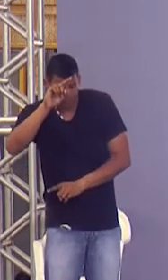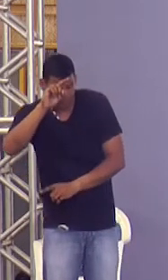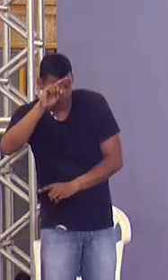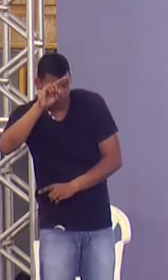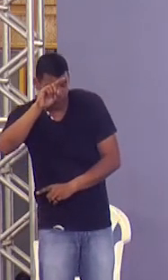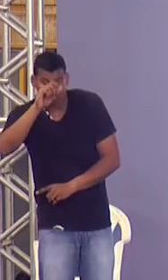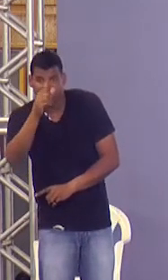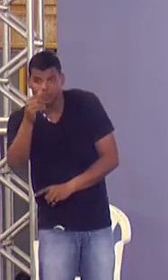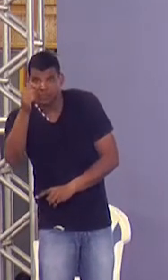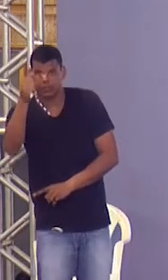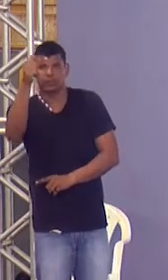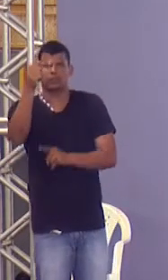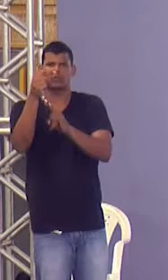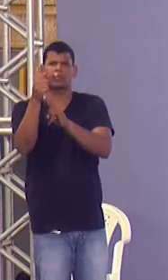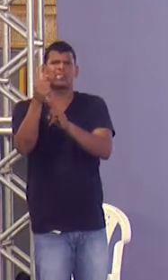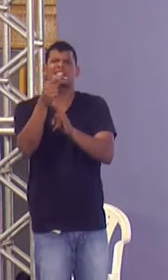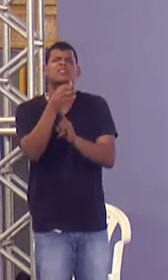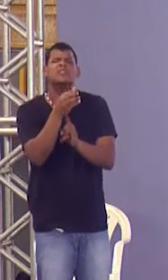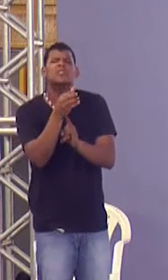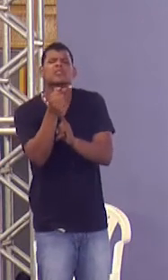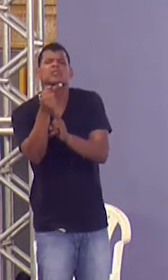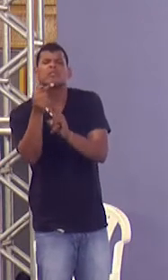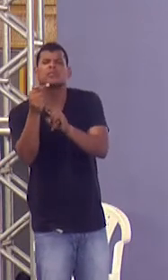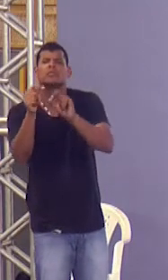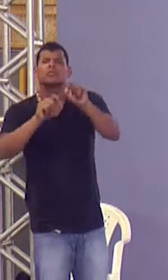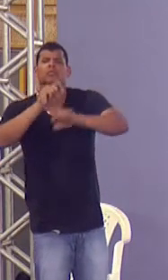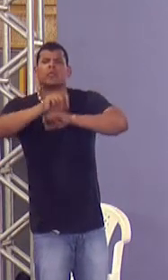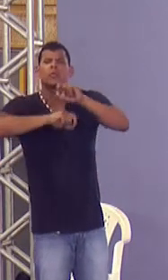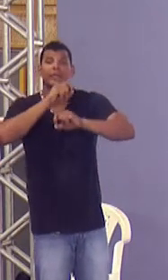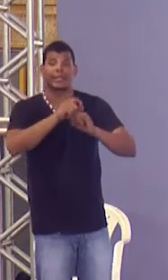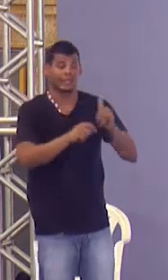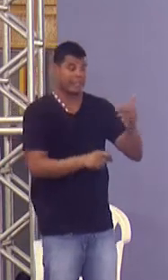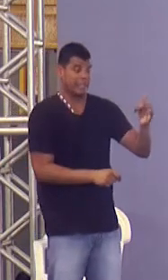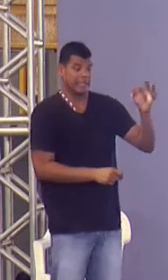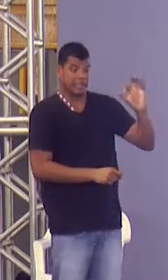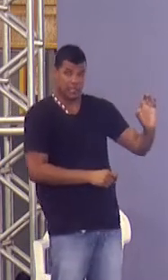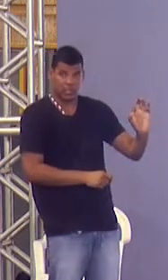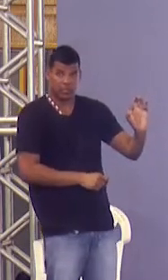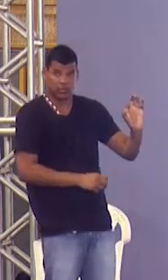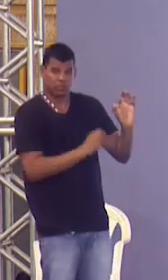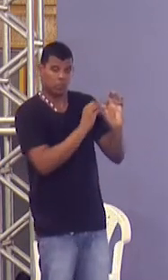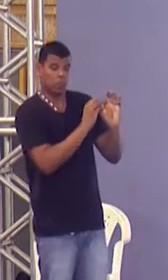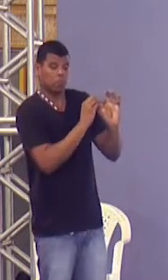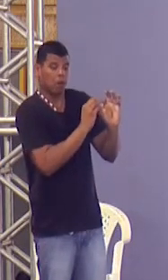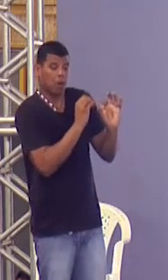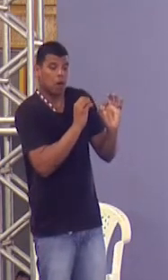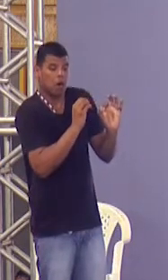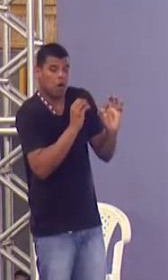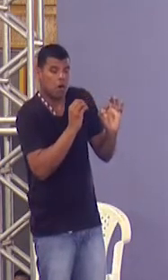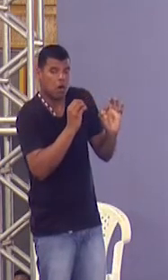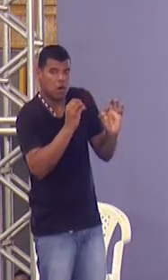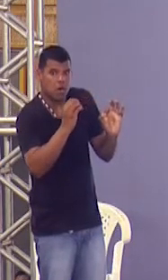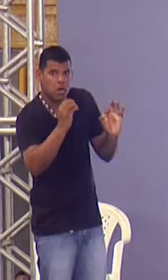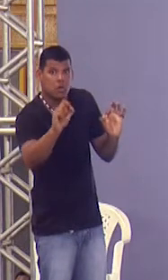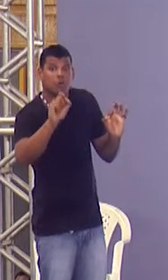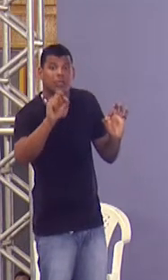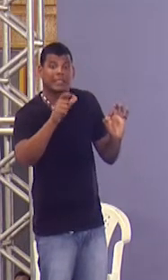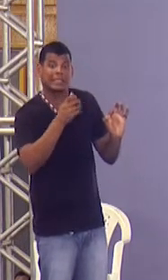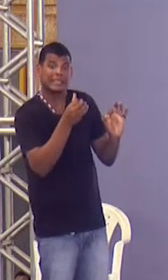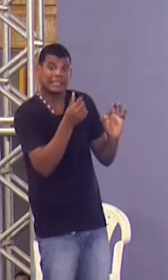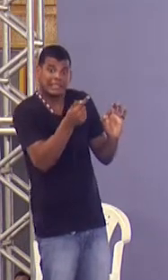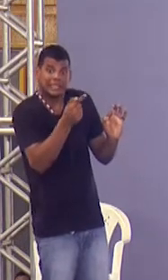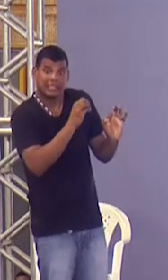1,3 vezes 10 elevado a 67. Esse número, ele está escrito em